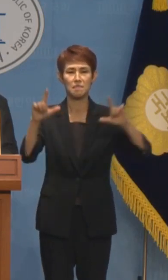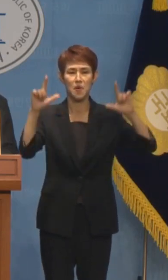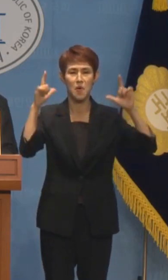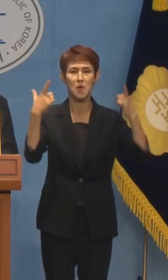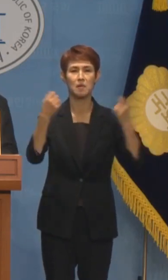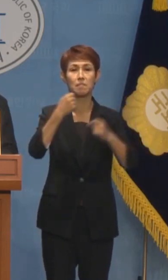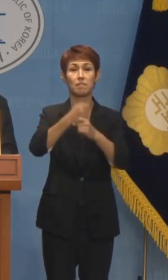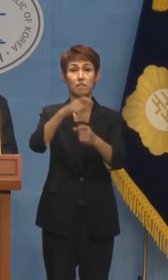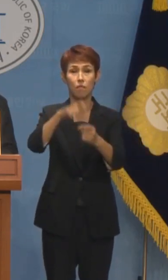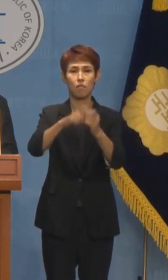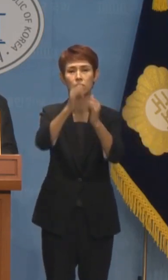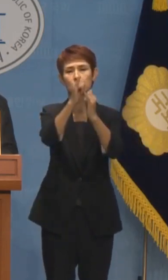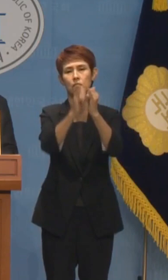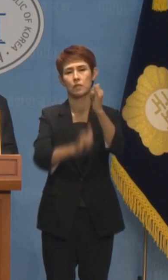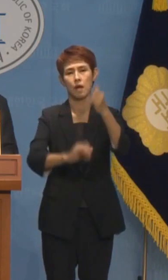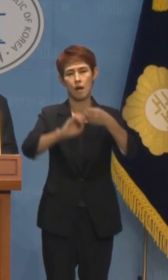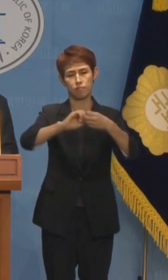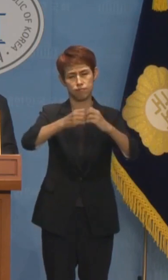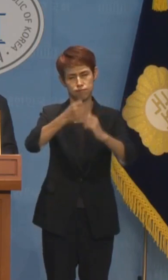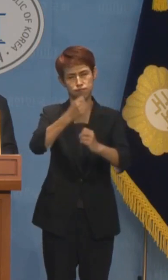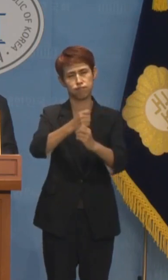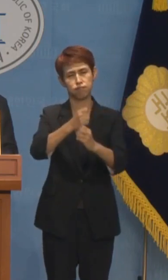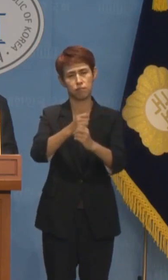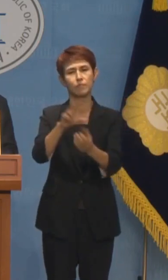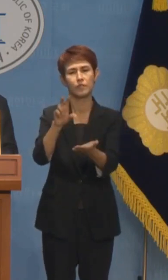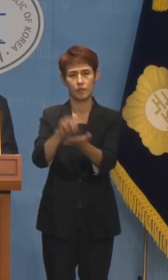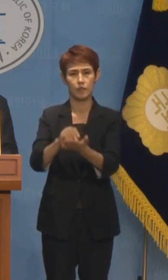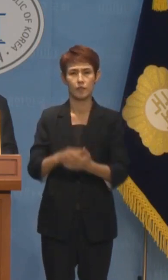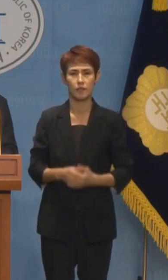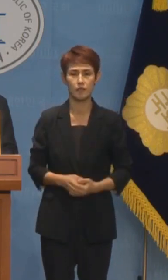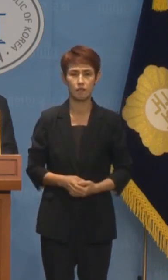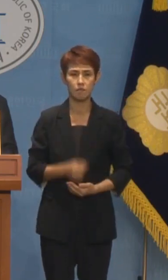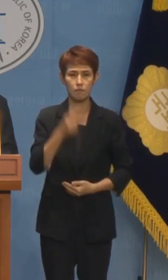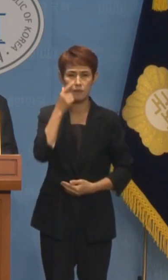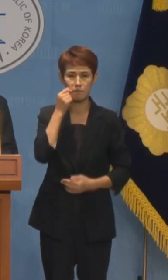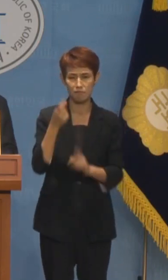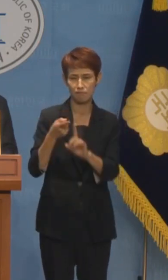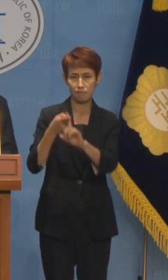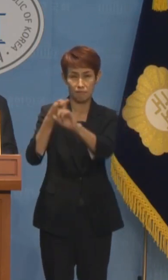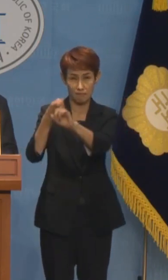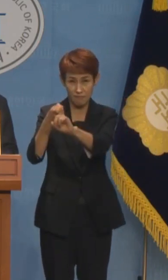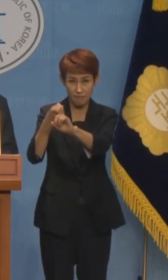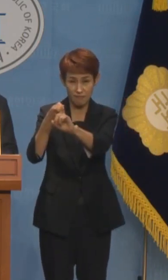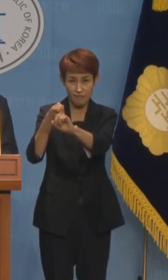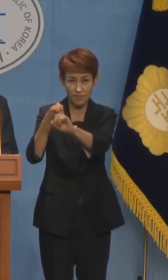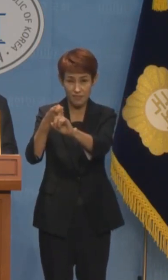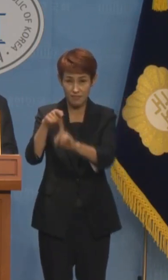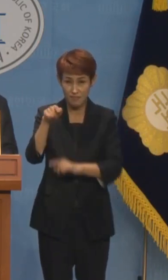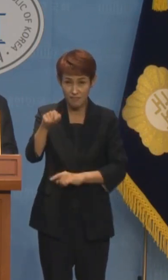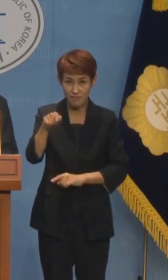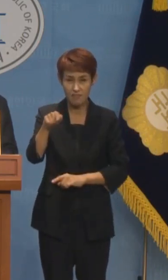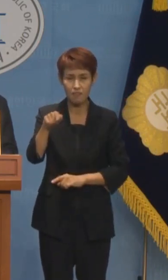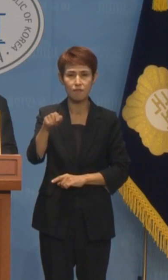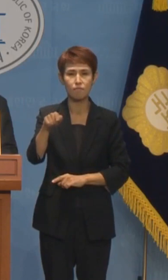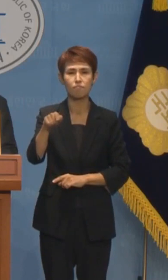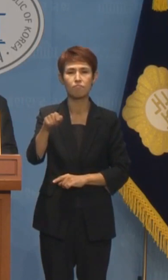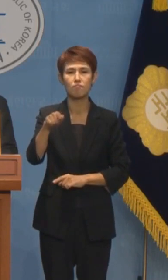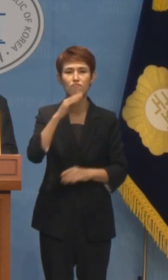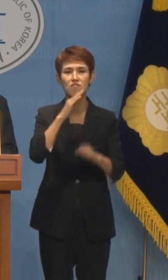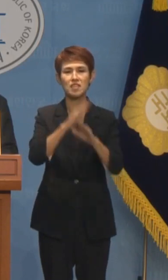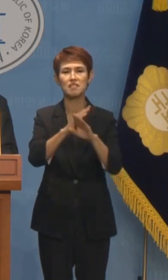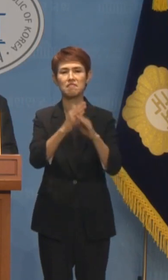역사를 왜곡하고 있는 것들 일이라고 하는이 논리를 반공 이데올로기로 바꿔